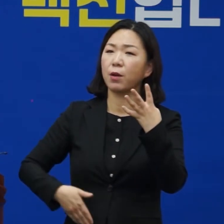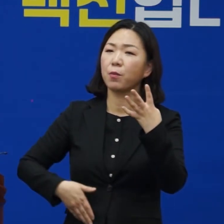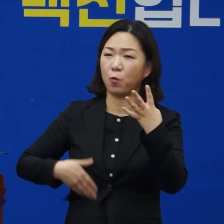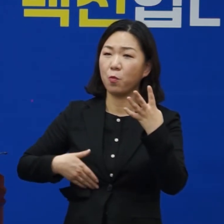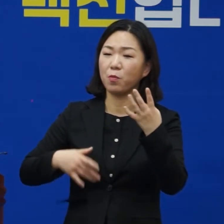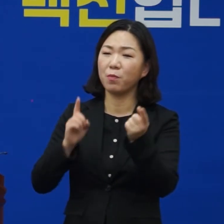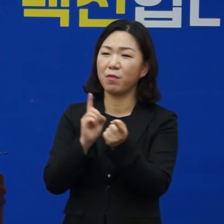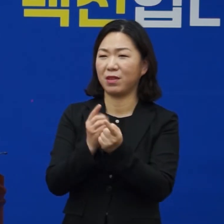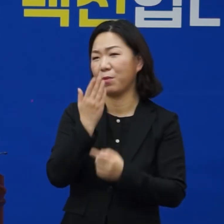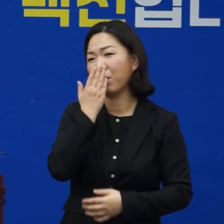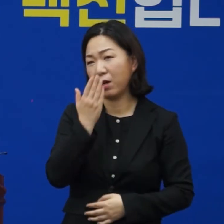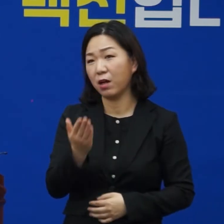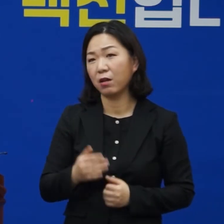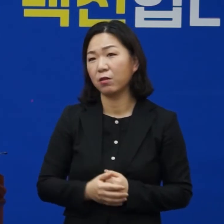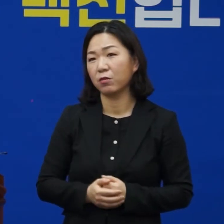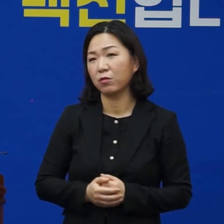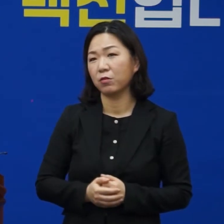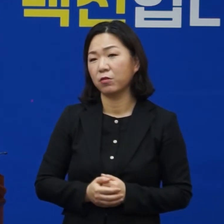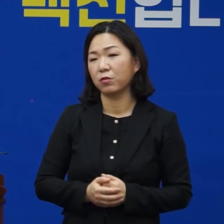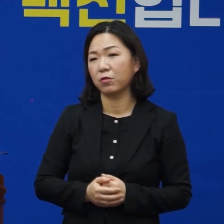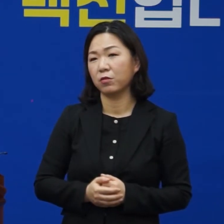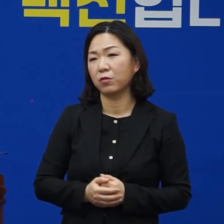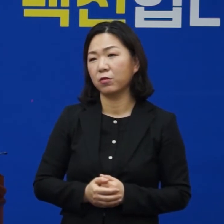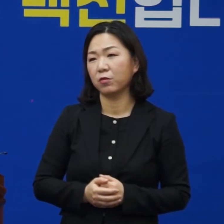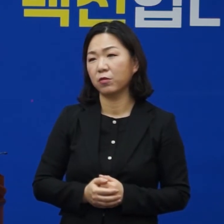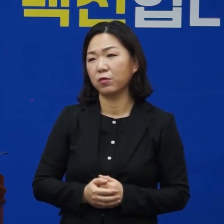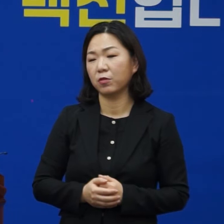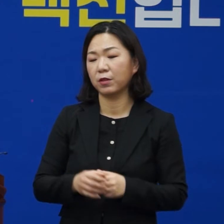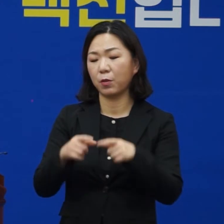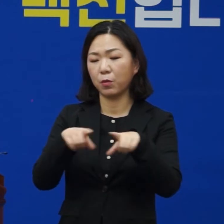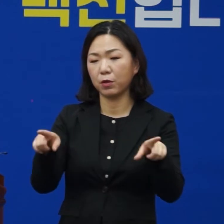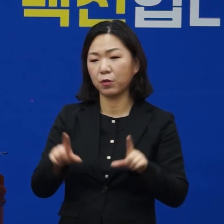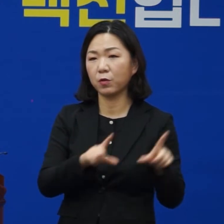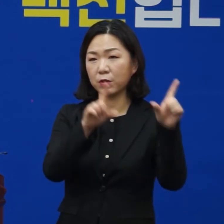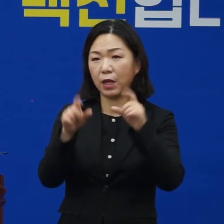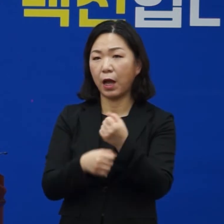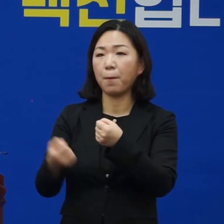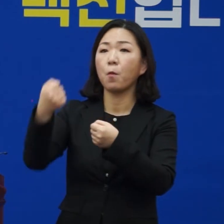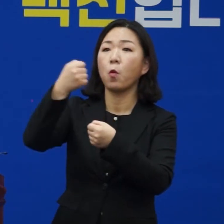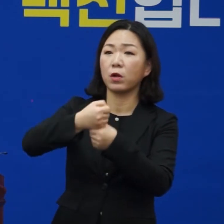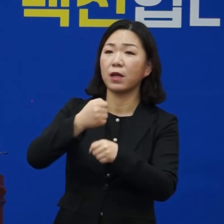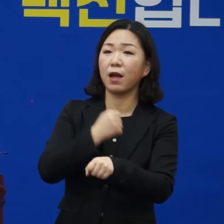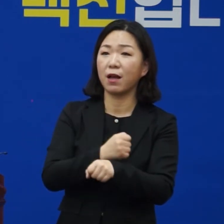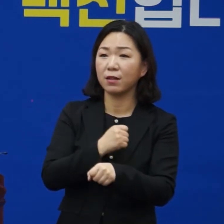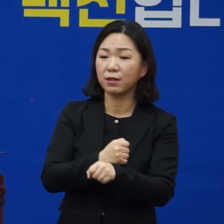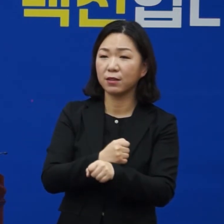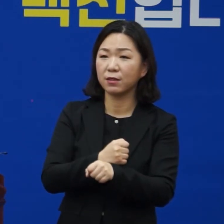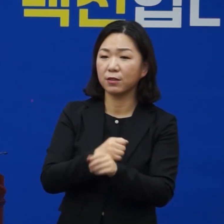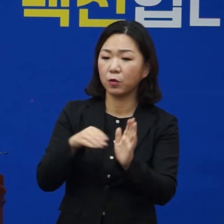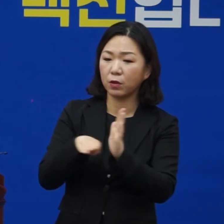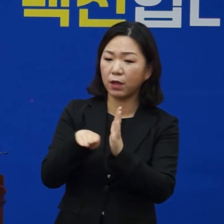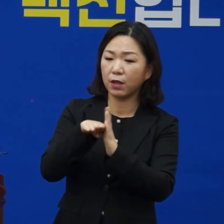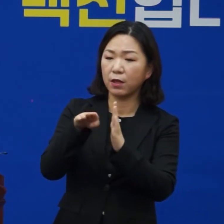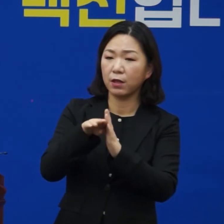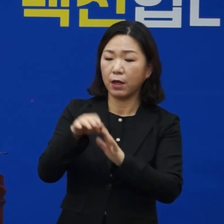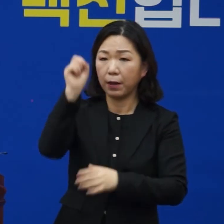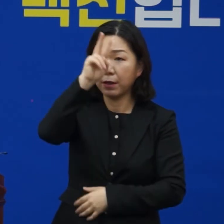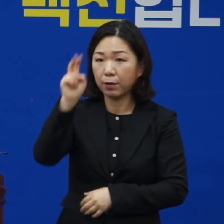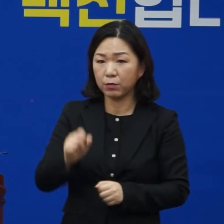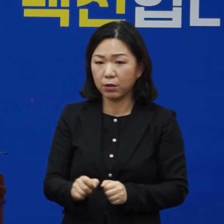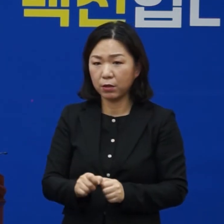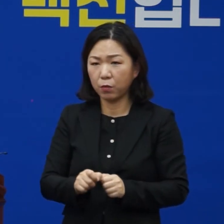맞이할 수 있고 거기에 따라서 어떻게 하면 일상으로 복귀하는 조치도 굉장히 단계적으로 해야 될 겁니다. 확 풀 수가